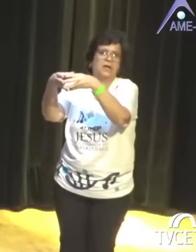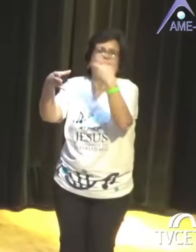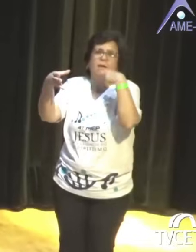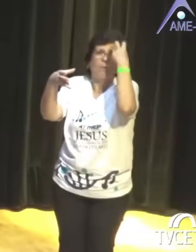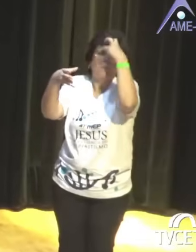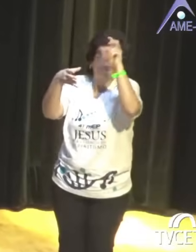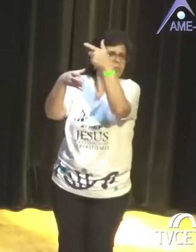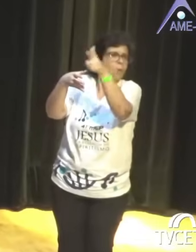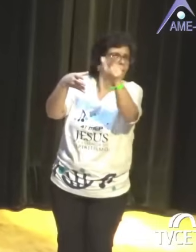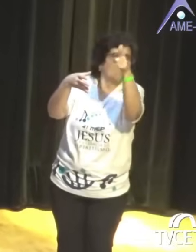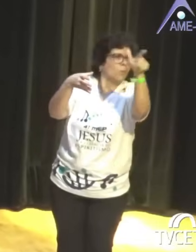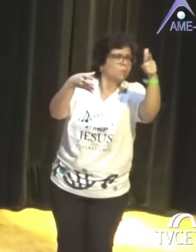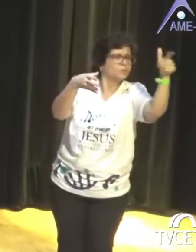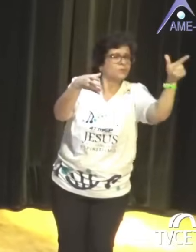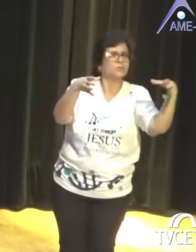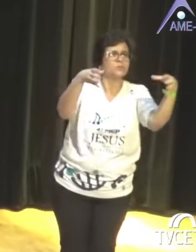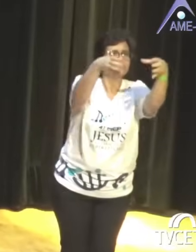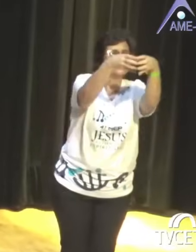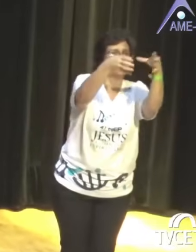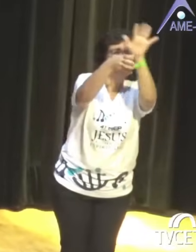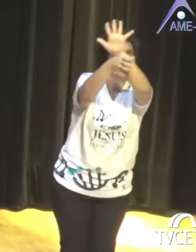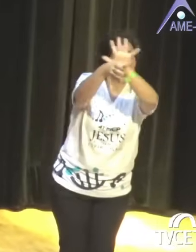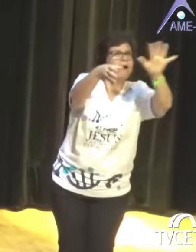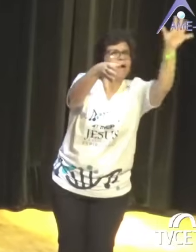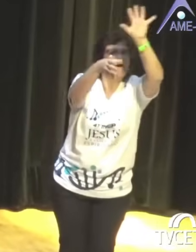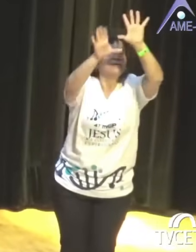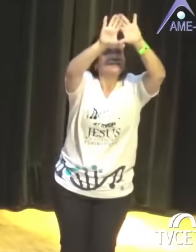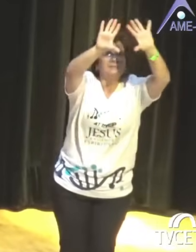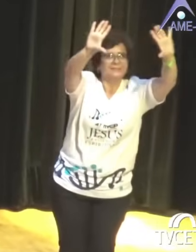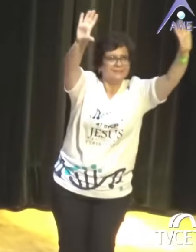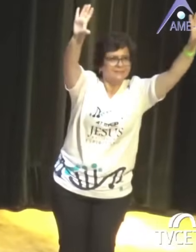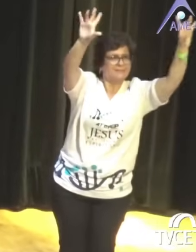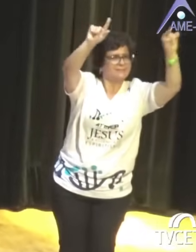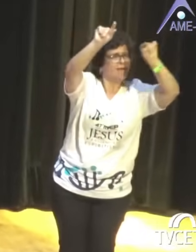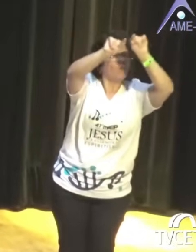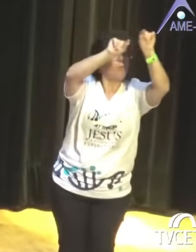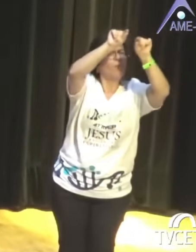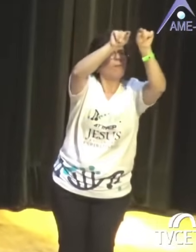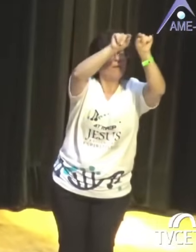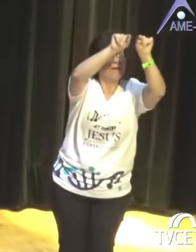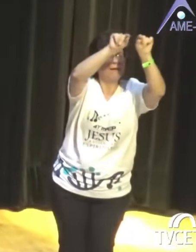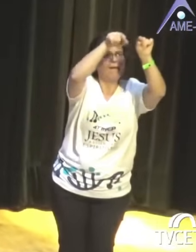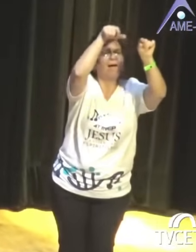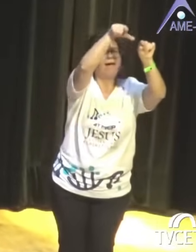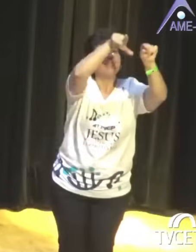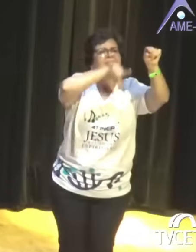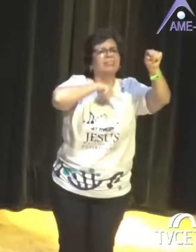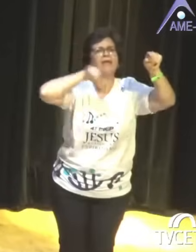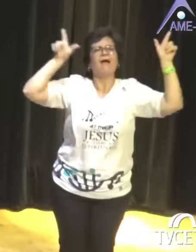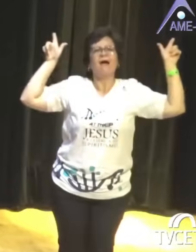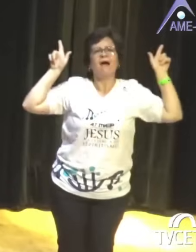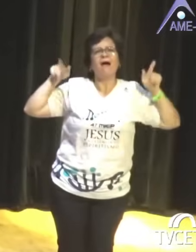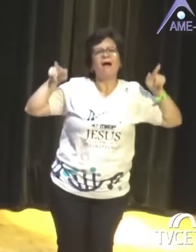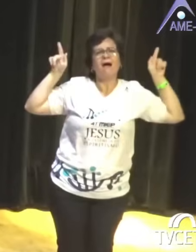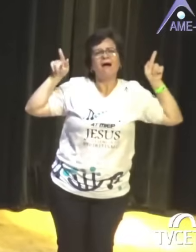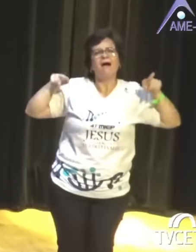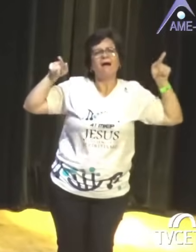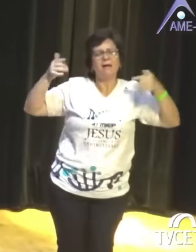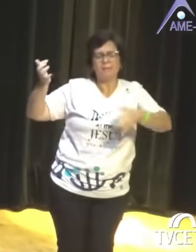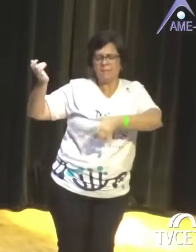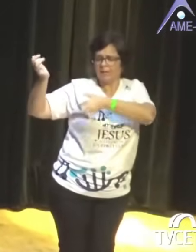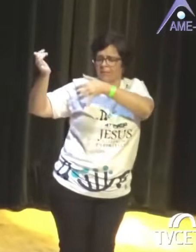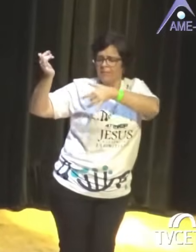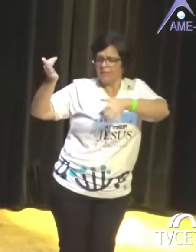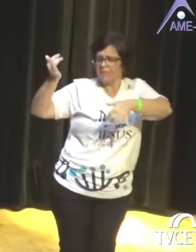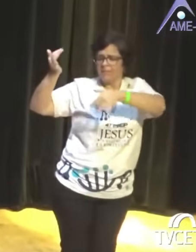concepções esse espaço Divino é um lugar que você tem anjos tocando arpa